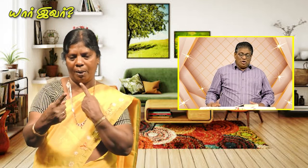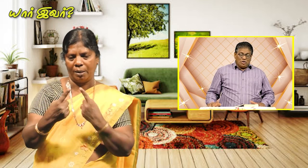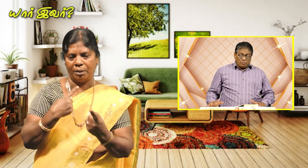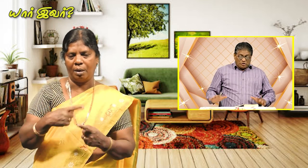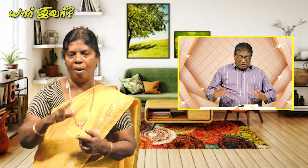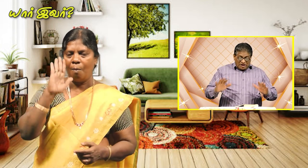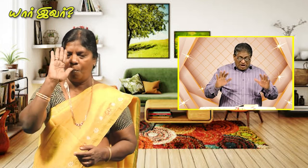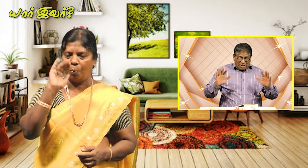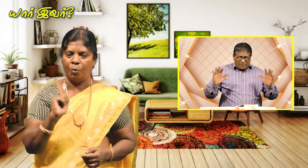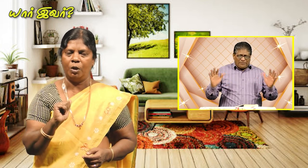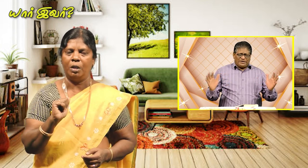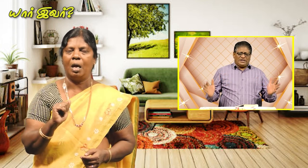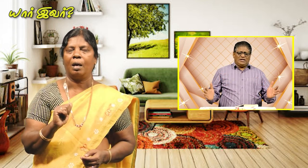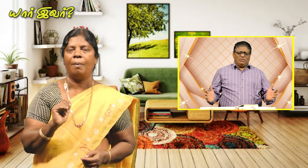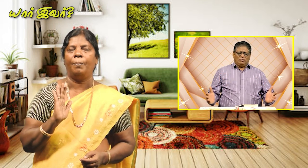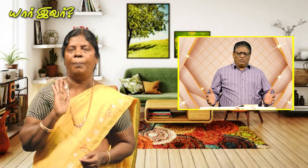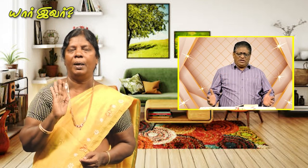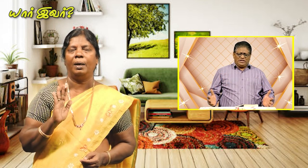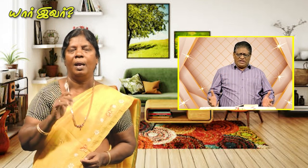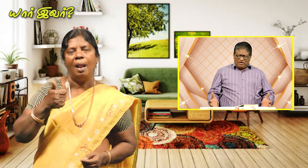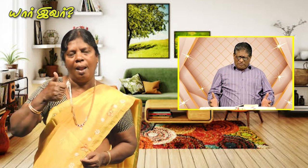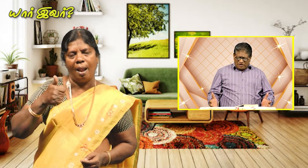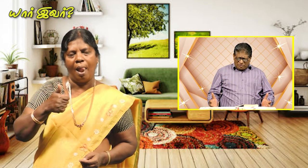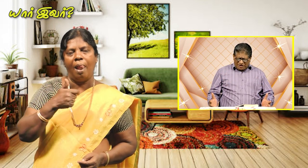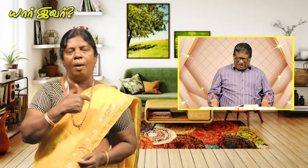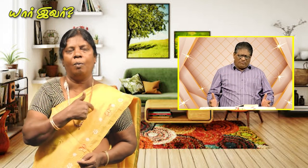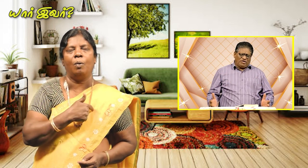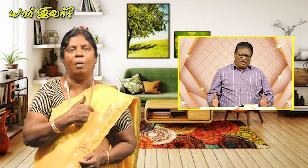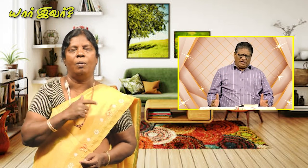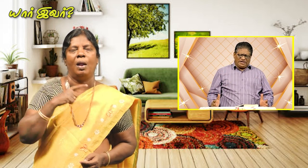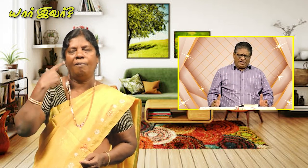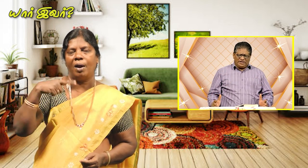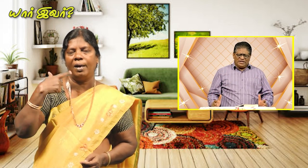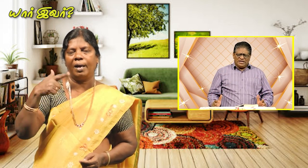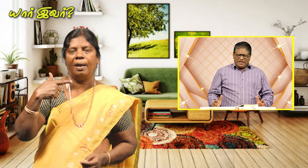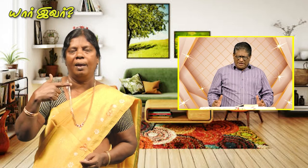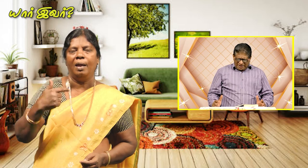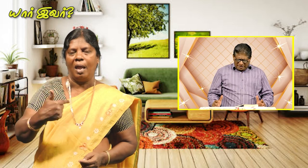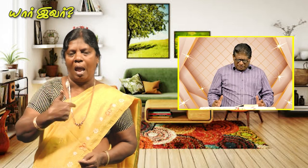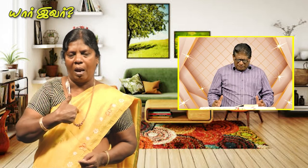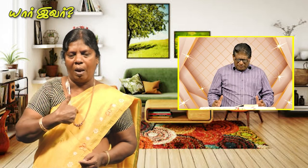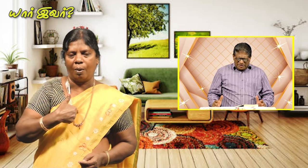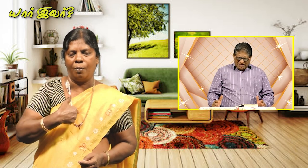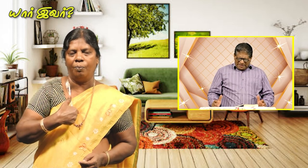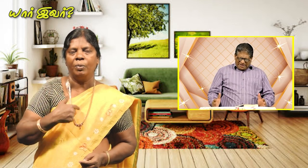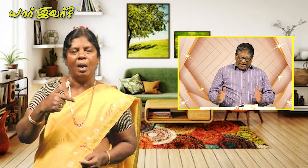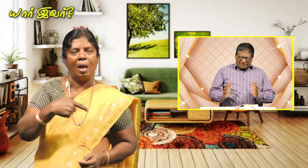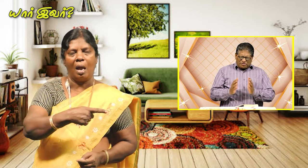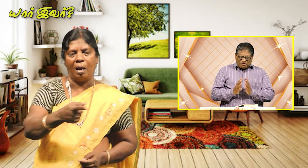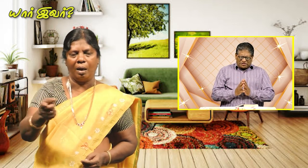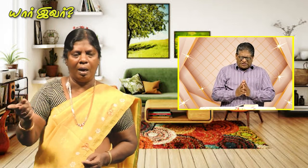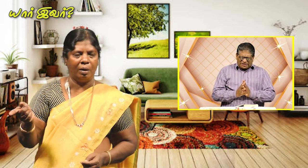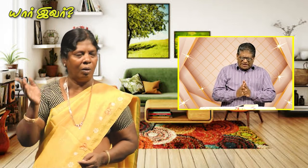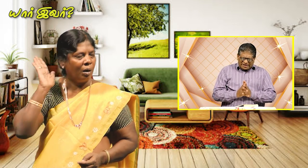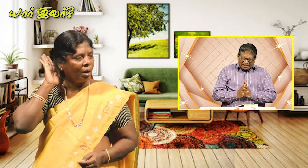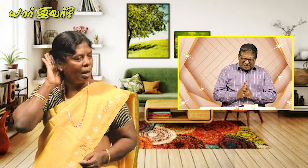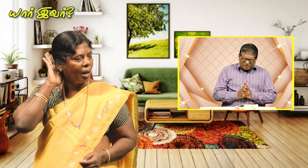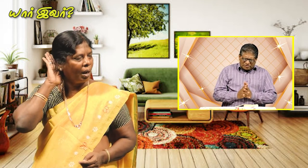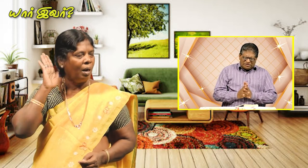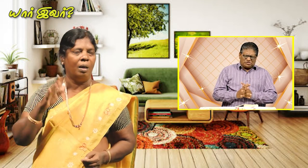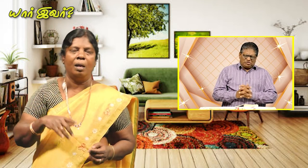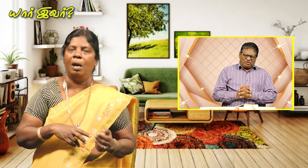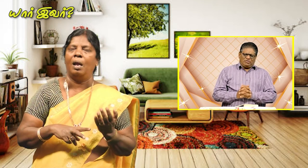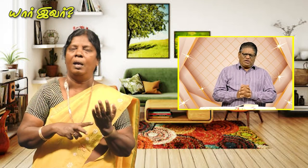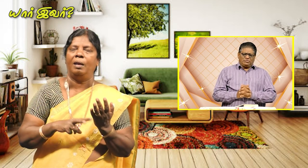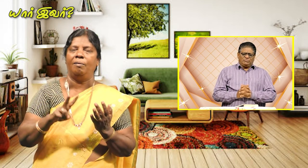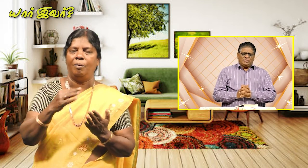பேசினீர். புதிதாக்கப்பட்ட ஒரு இயல்புகளுடைய வாழ்க்கையை எனக்கும் இதை கேட்டுக்கொண்டிருந்த